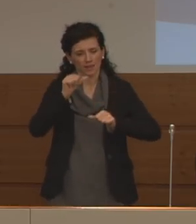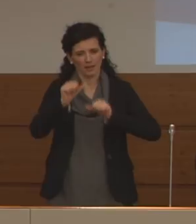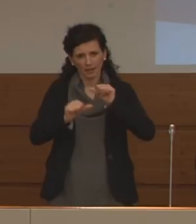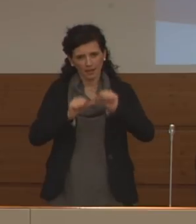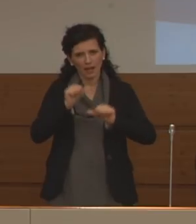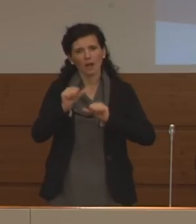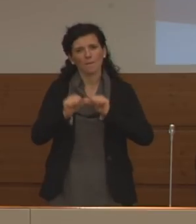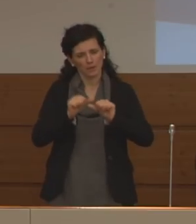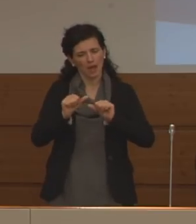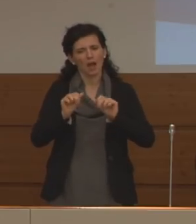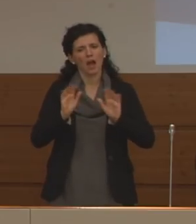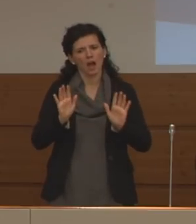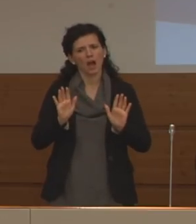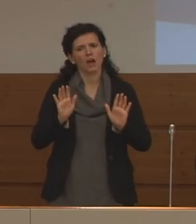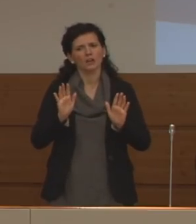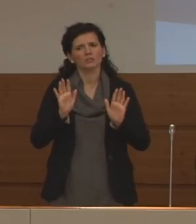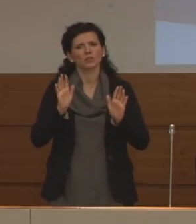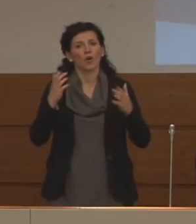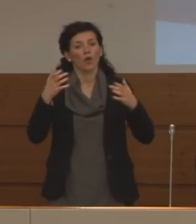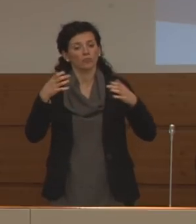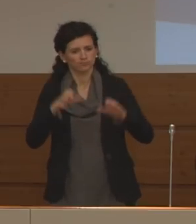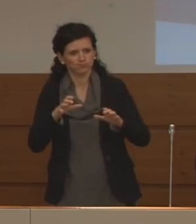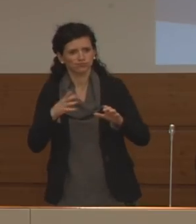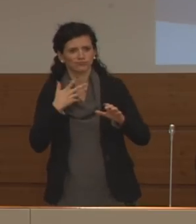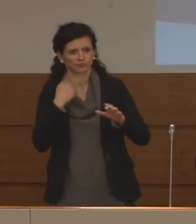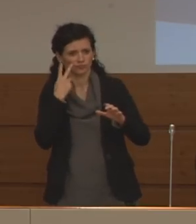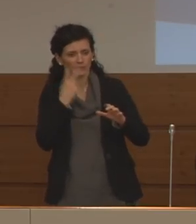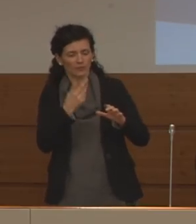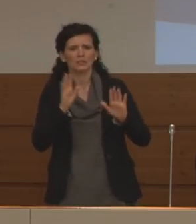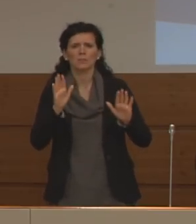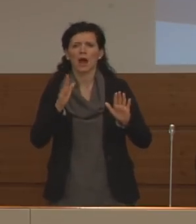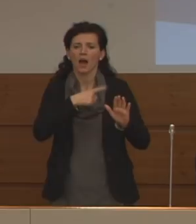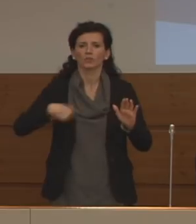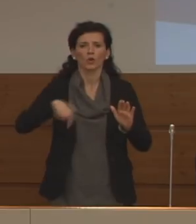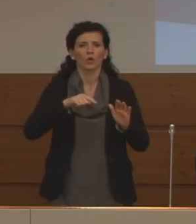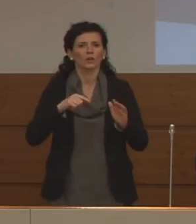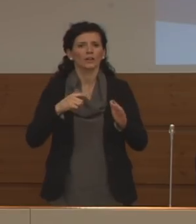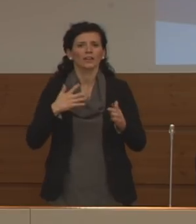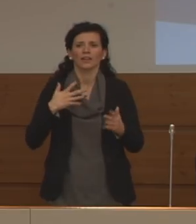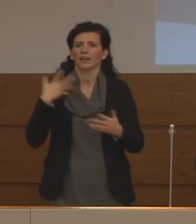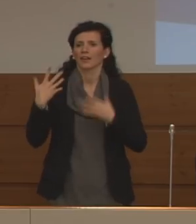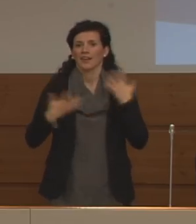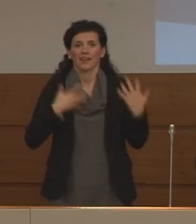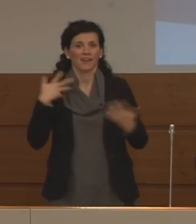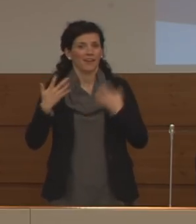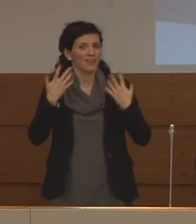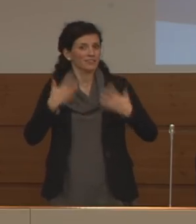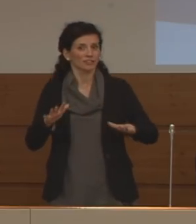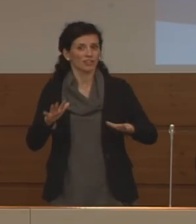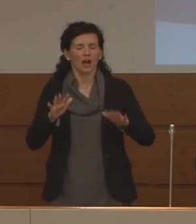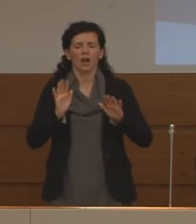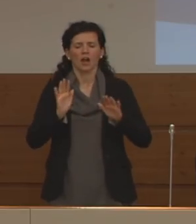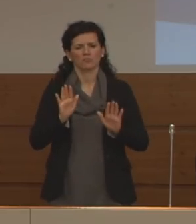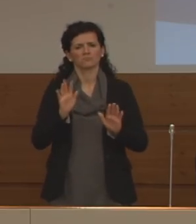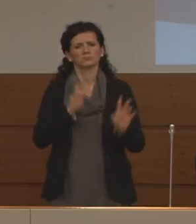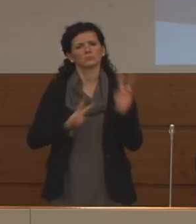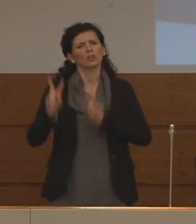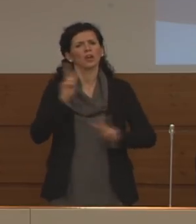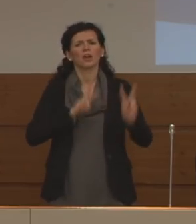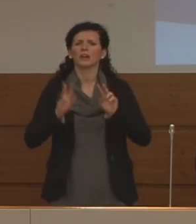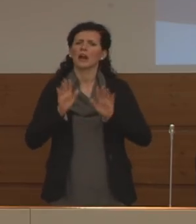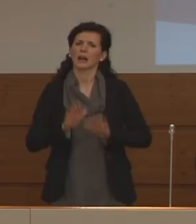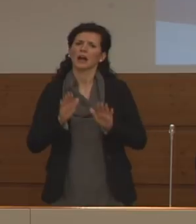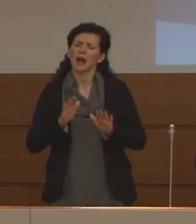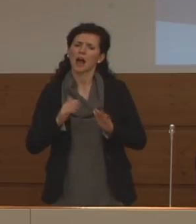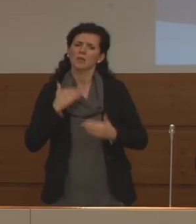prendere da facili entusiasmi né tantomeno sopravvalutare questa tendenza però